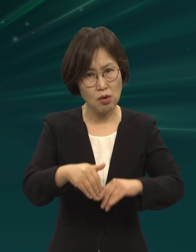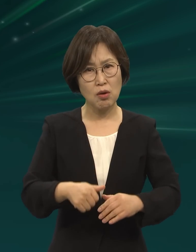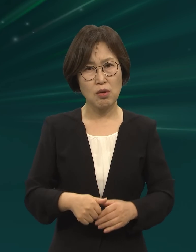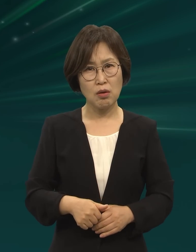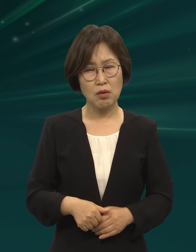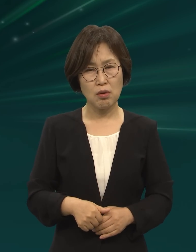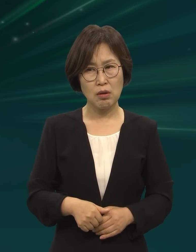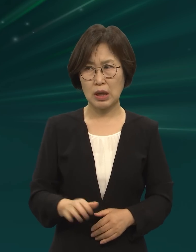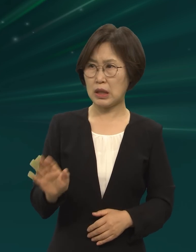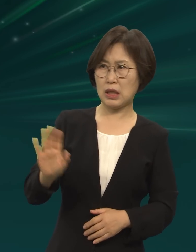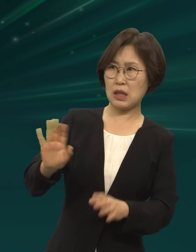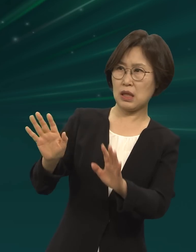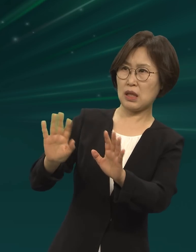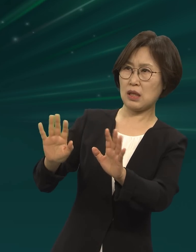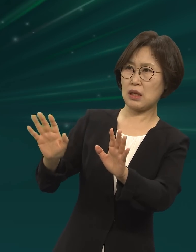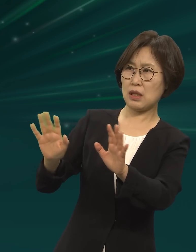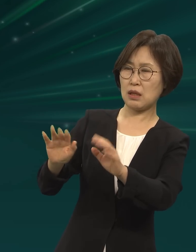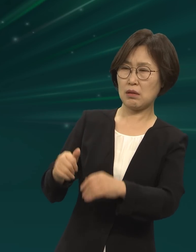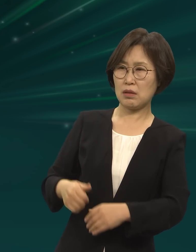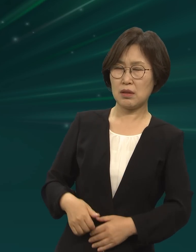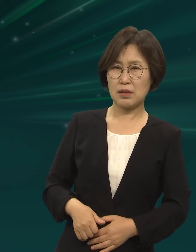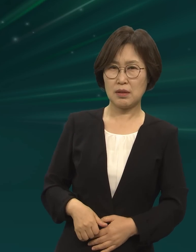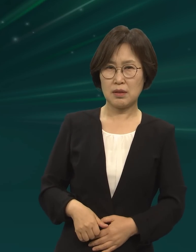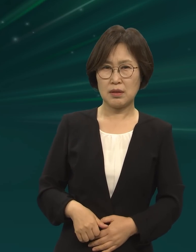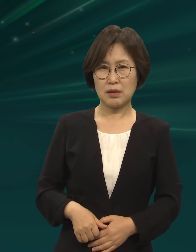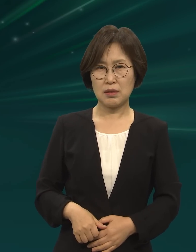누가 말했어요? 들었어.